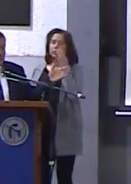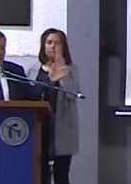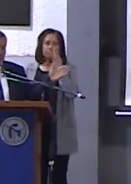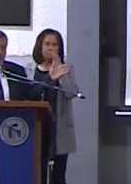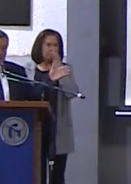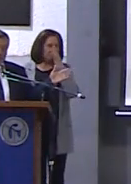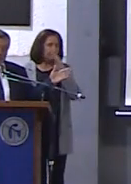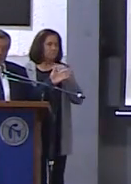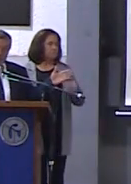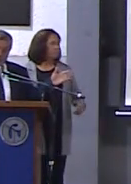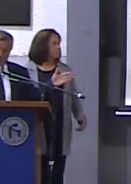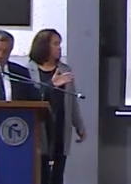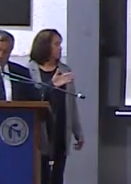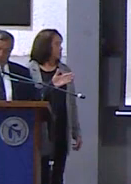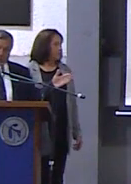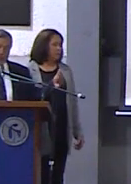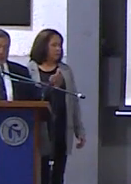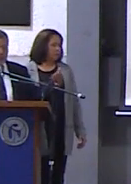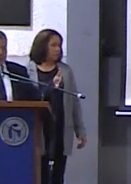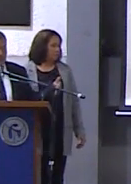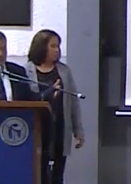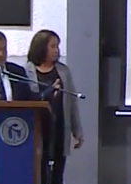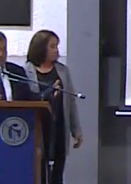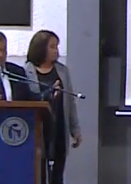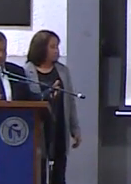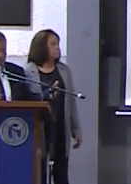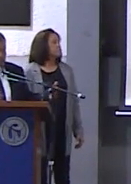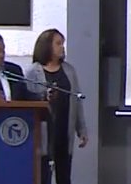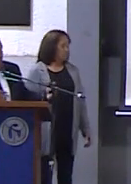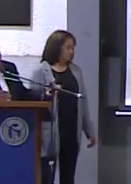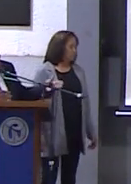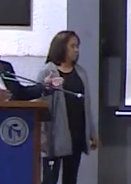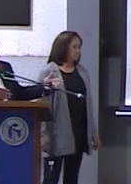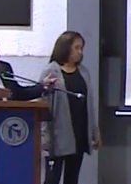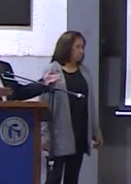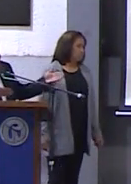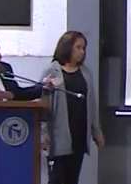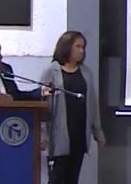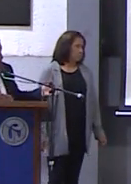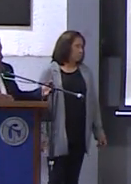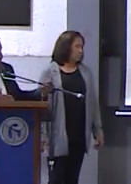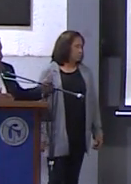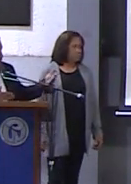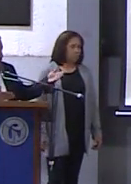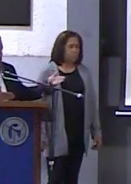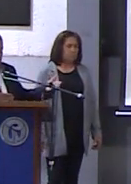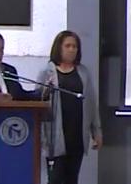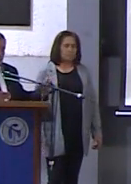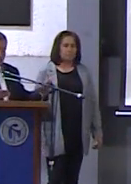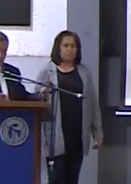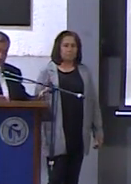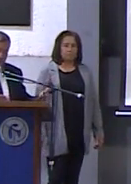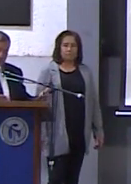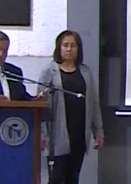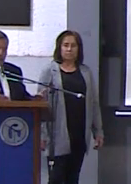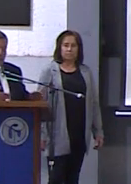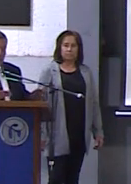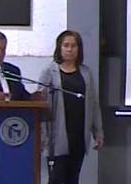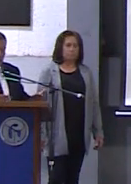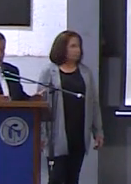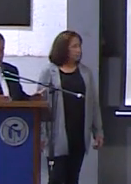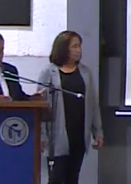tema de cómo está la educación física con los programas actuales entonces inicialmente van a pasar los profesores